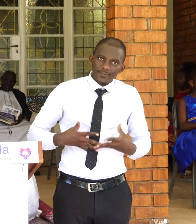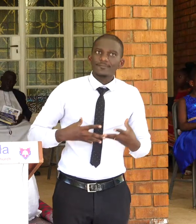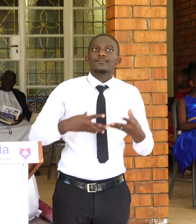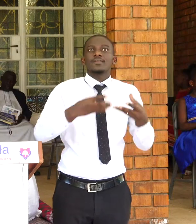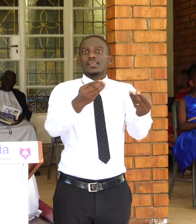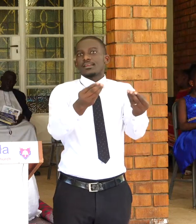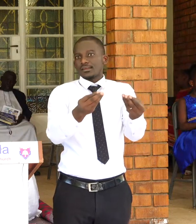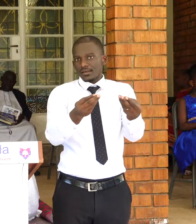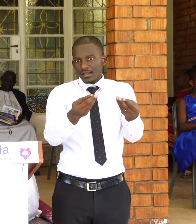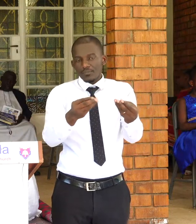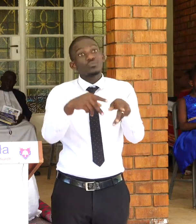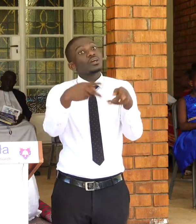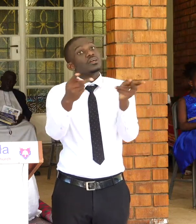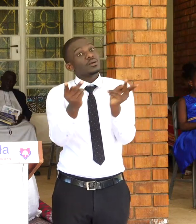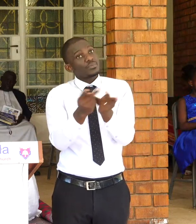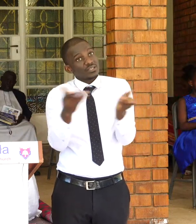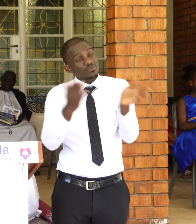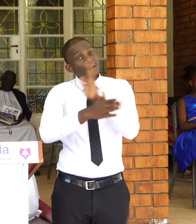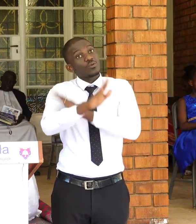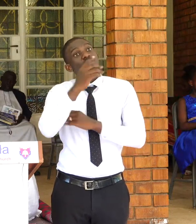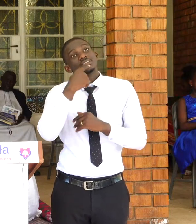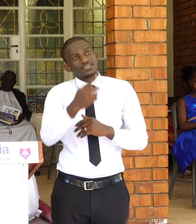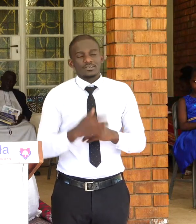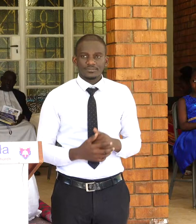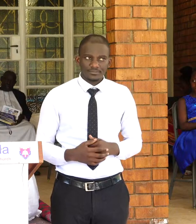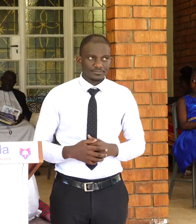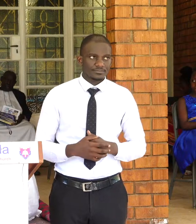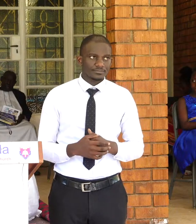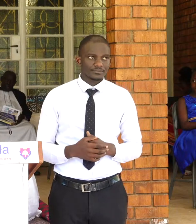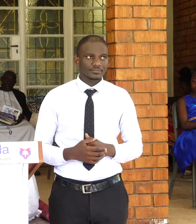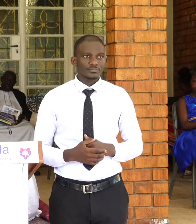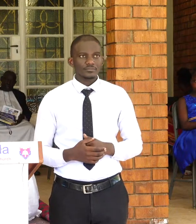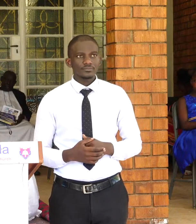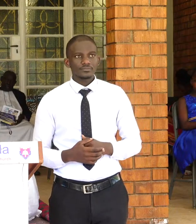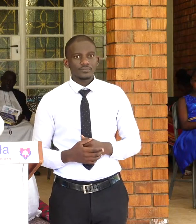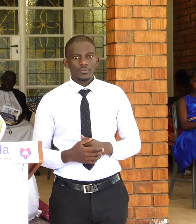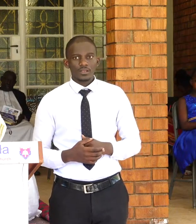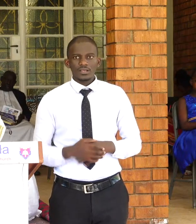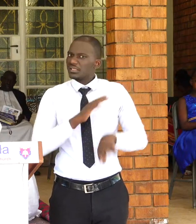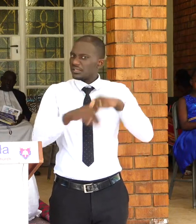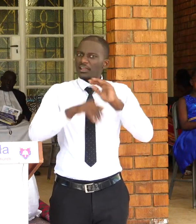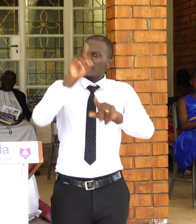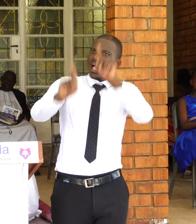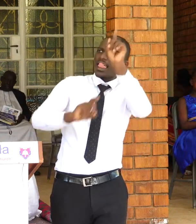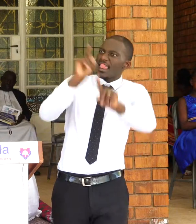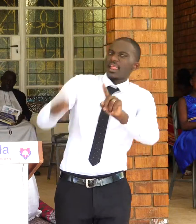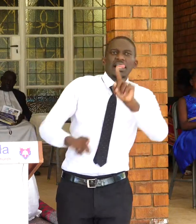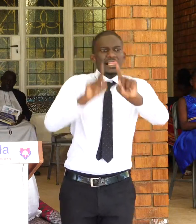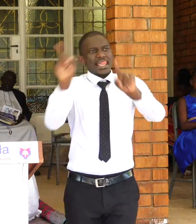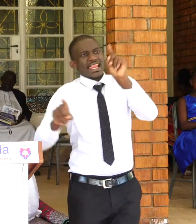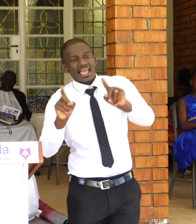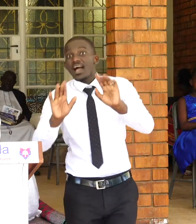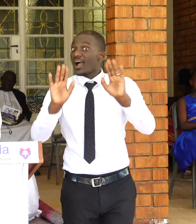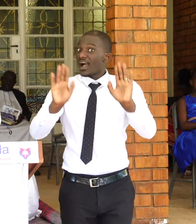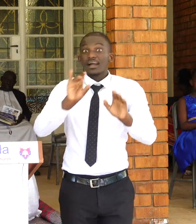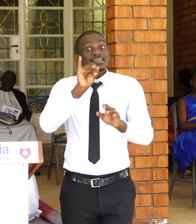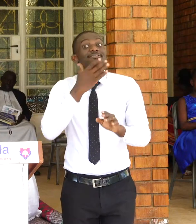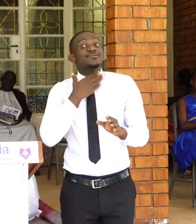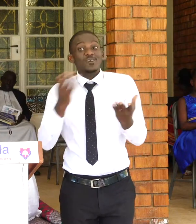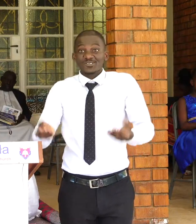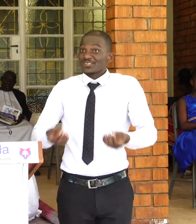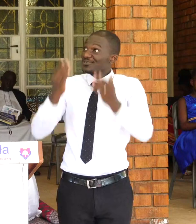n'agenda mu kifo Katonda kye yamugamba wangi teyabuuza bibuuzo ki ng'onaakola